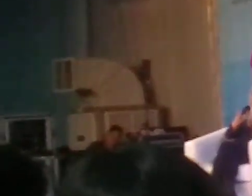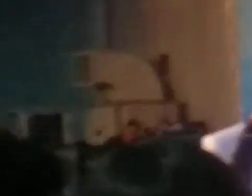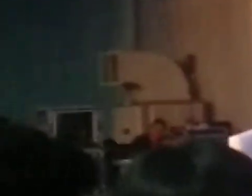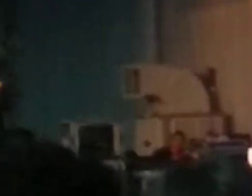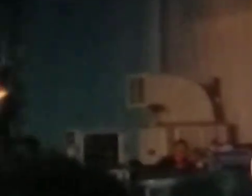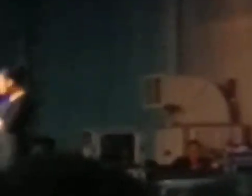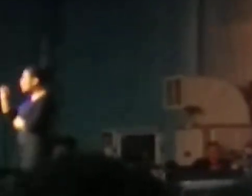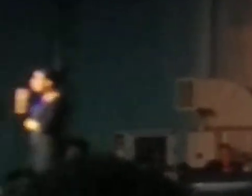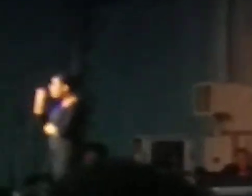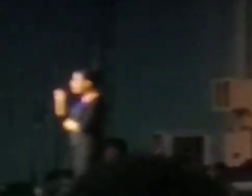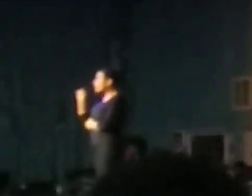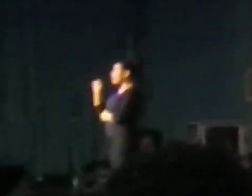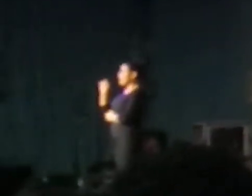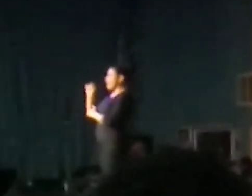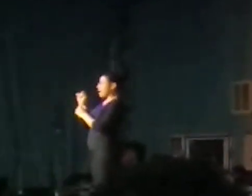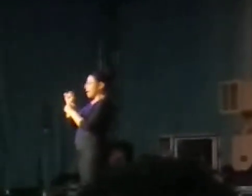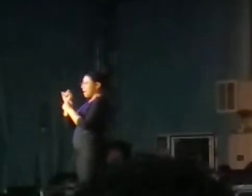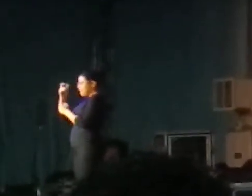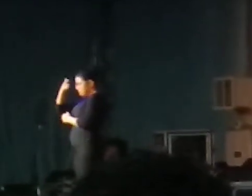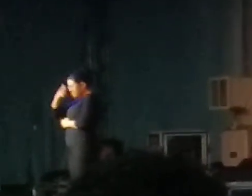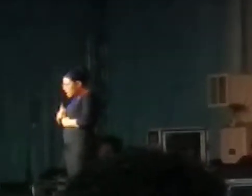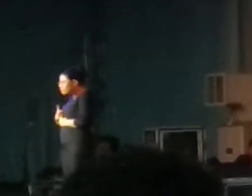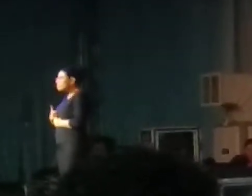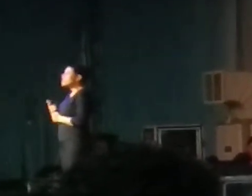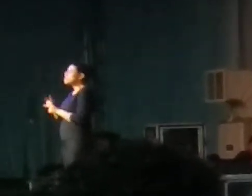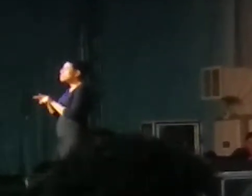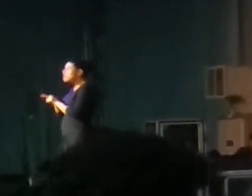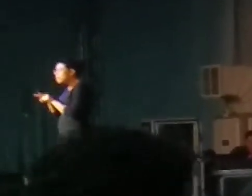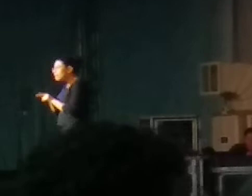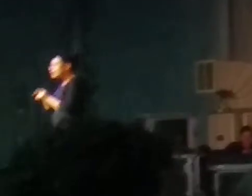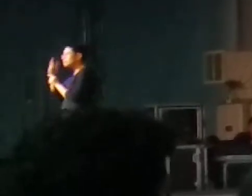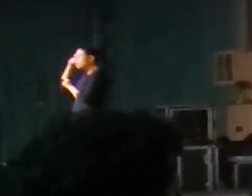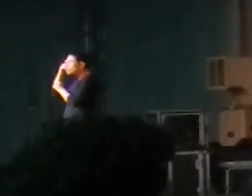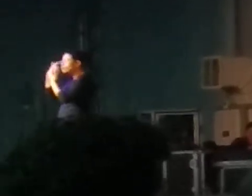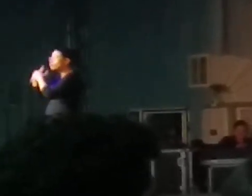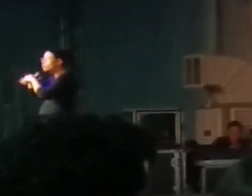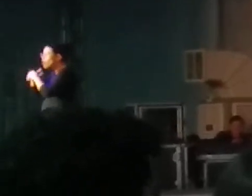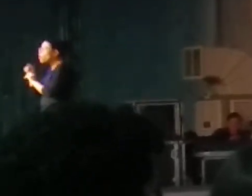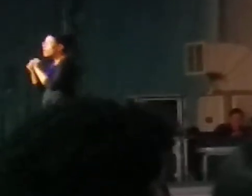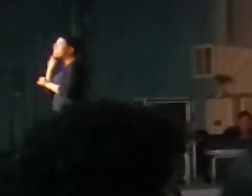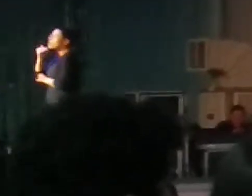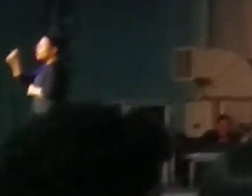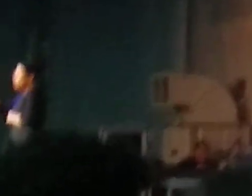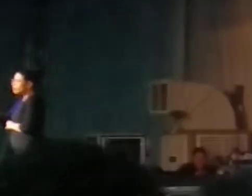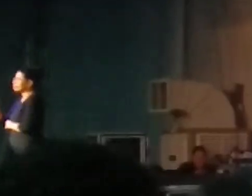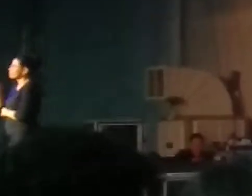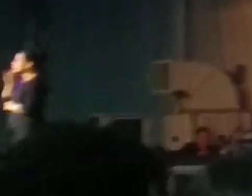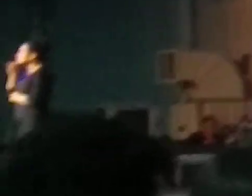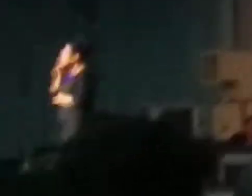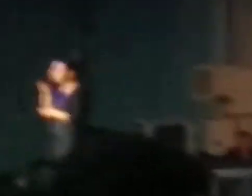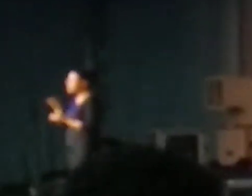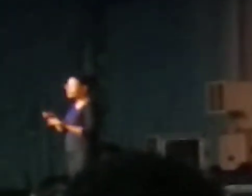entendo aquela cabeça, aquele perfil. Por exemplo, como é que funciona melhor? Um tom